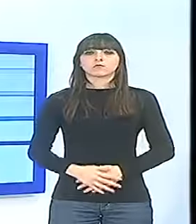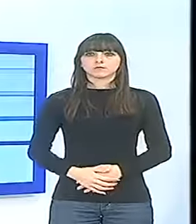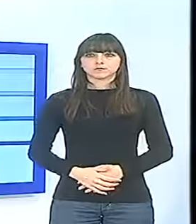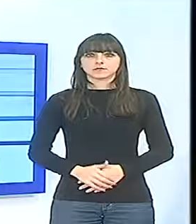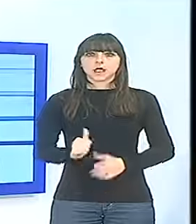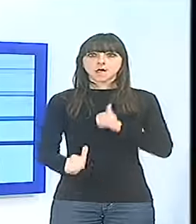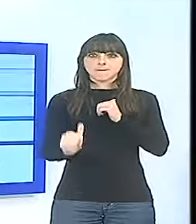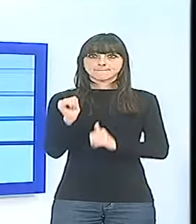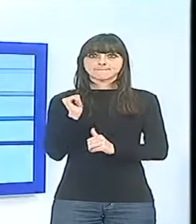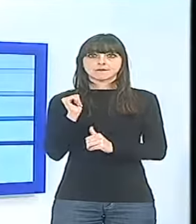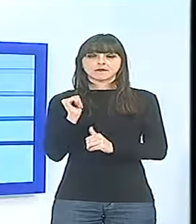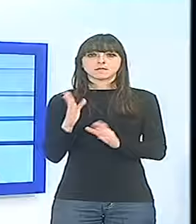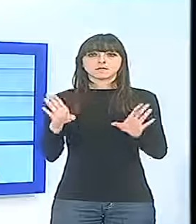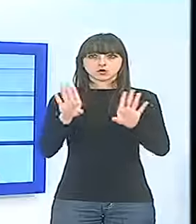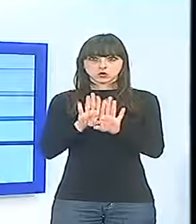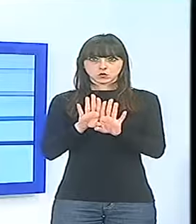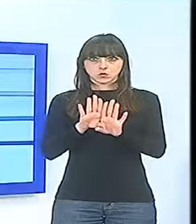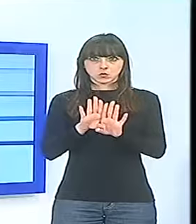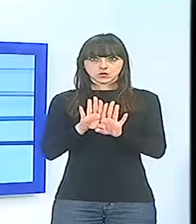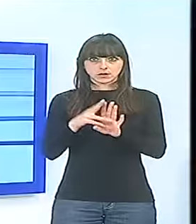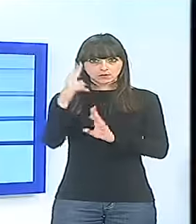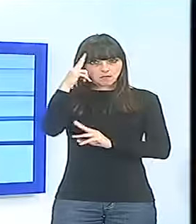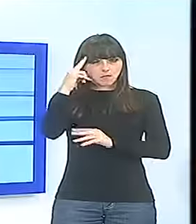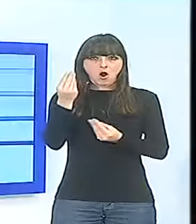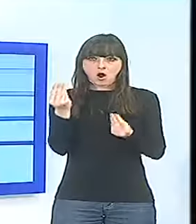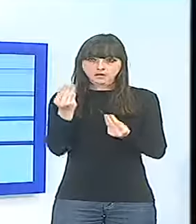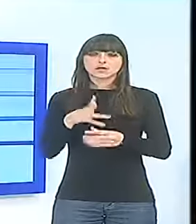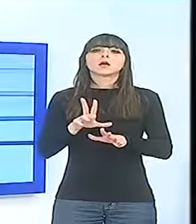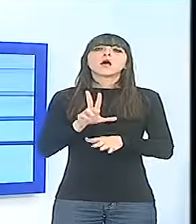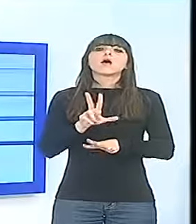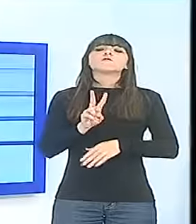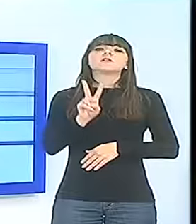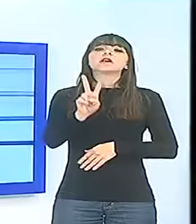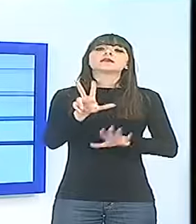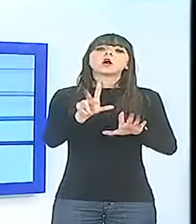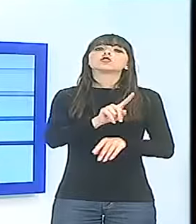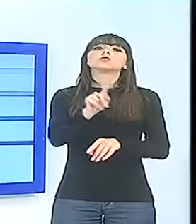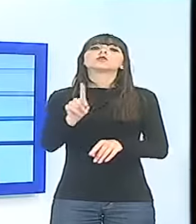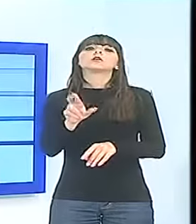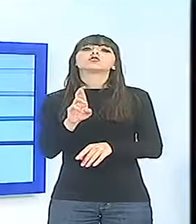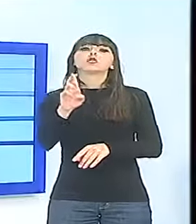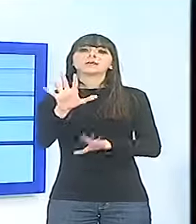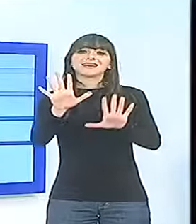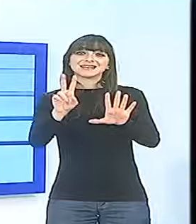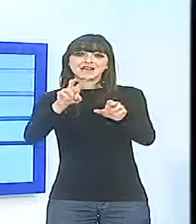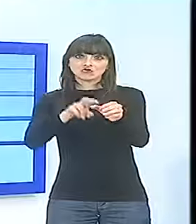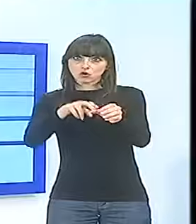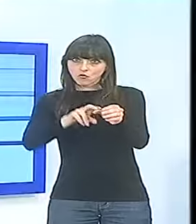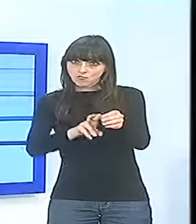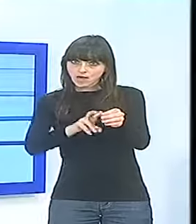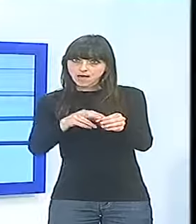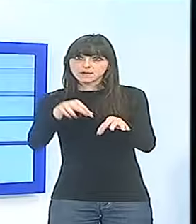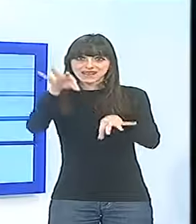Prima di chiudere vi ricordo che da venerdì 8 a domenica 10 novembre al Teatro del Giglio di Lucca va